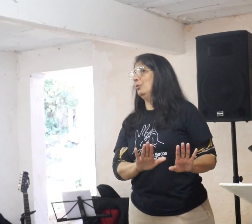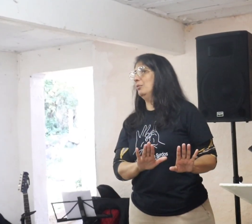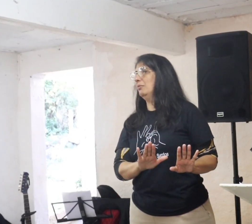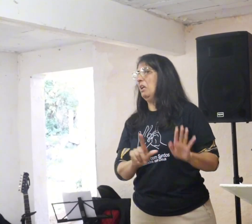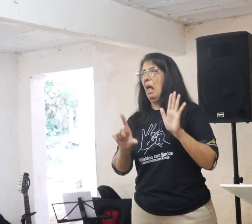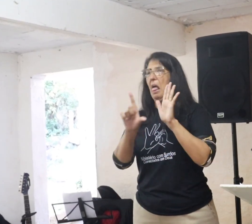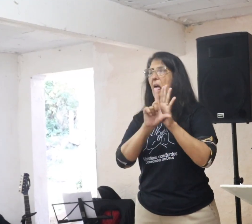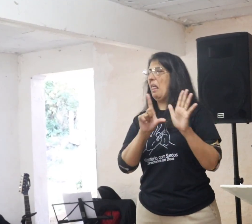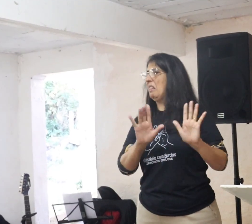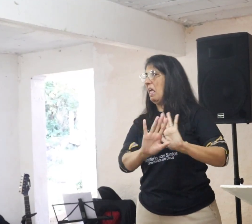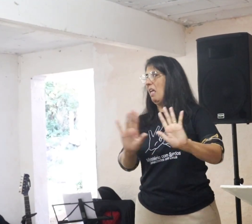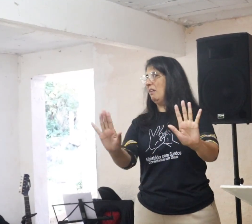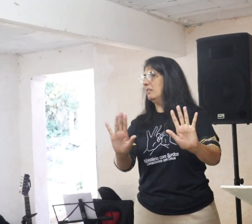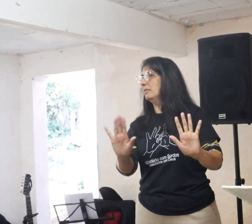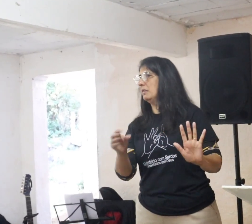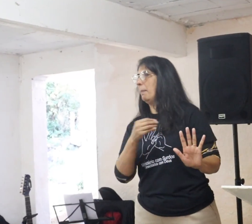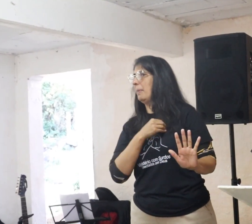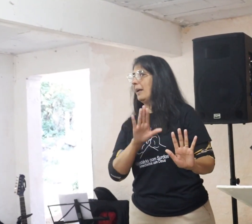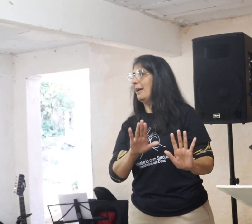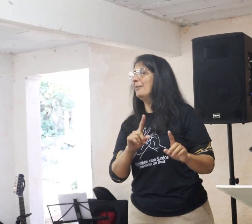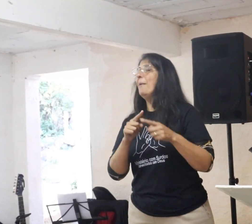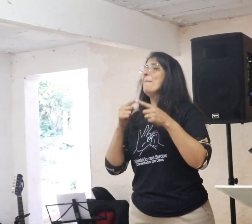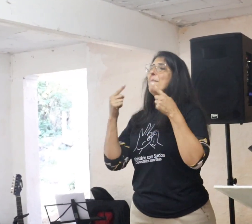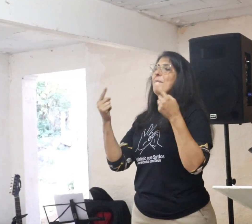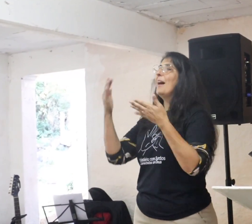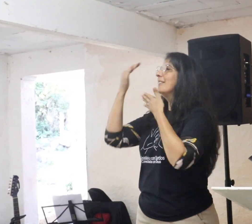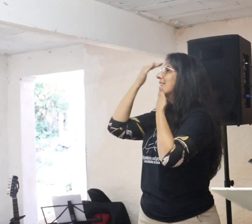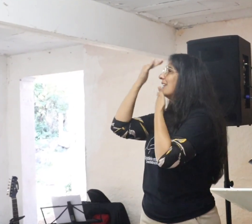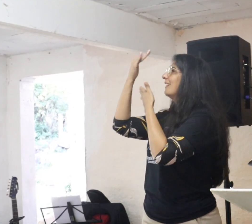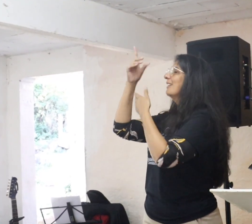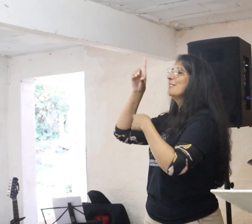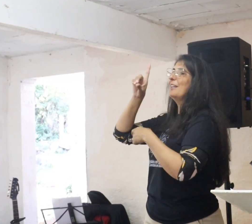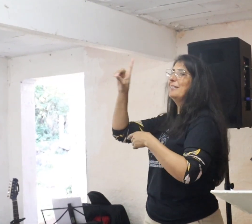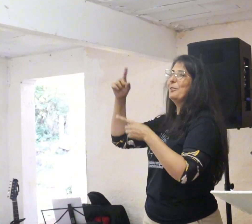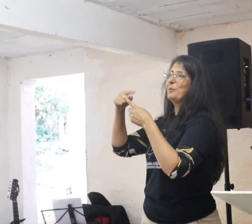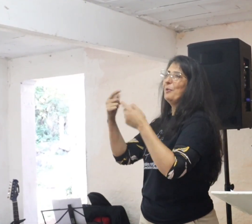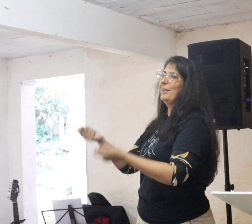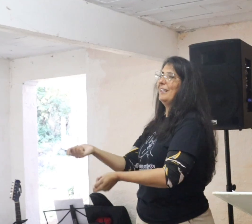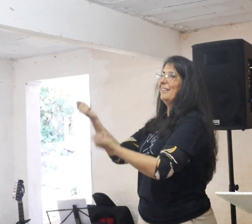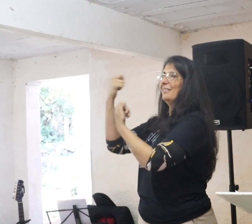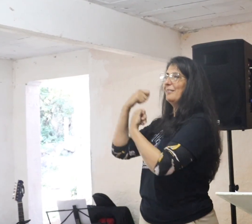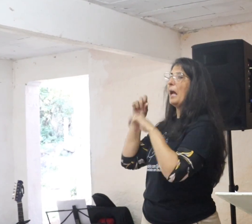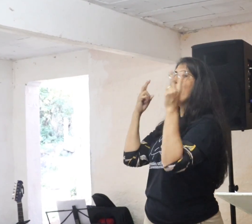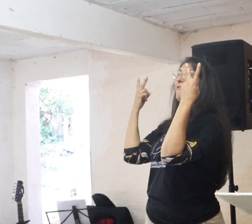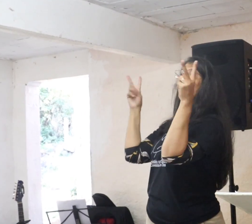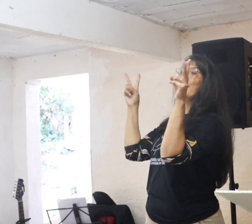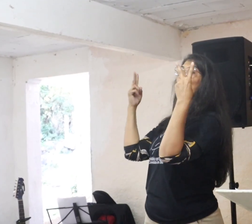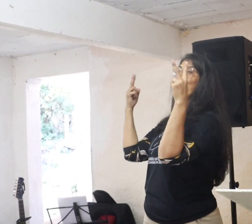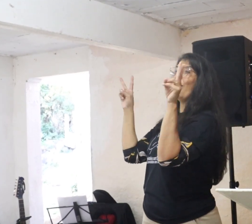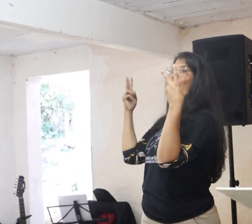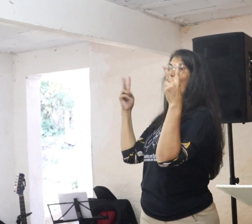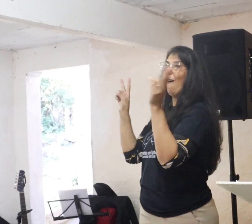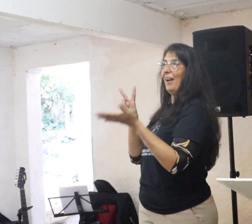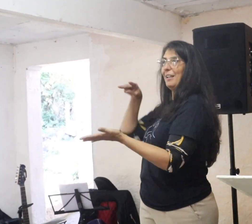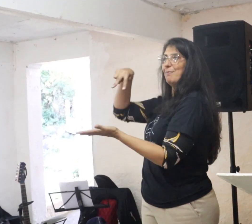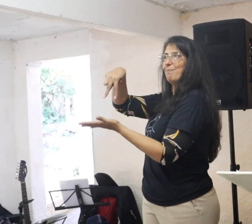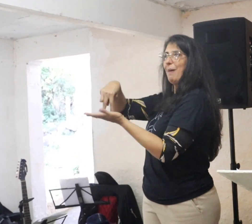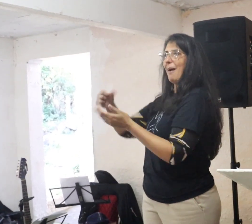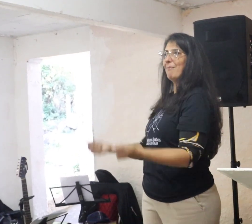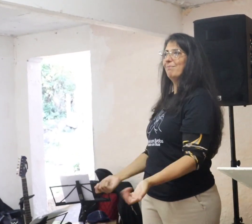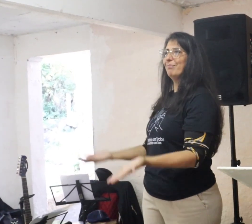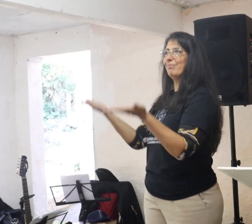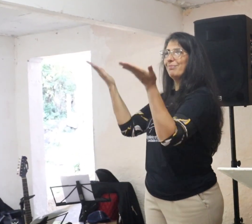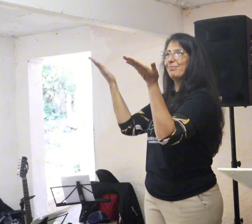lei. Mas graças a Deus, que nos dá a vitória por meio de nosso Senhor Jesus